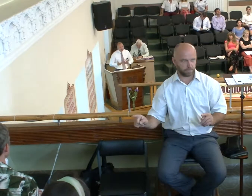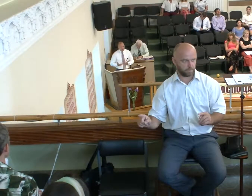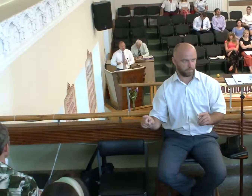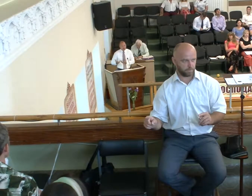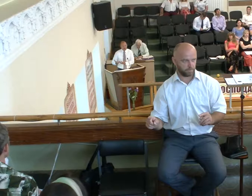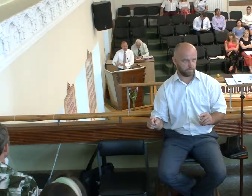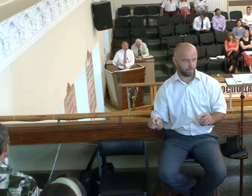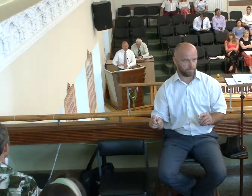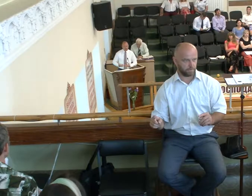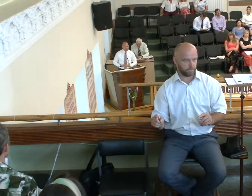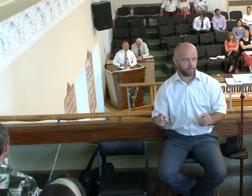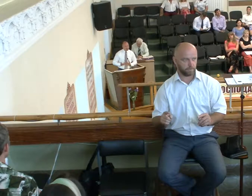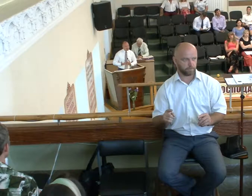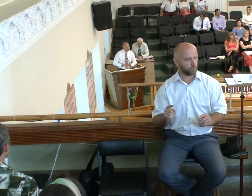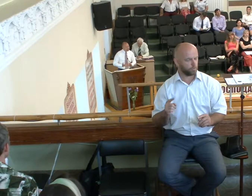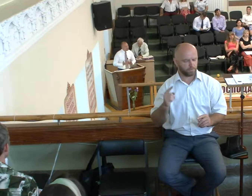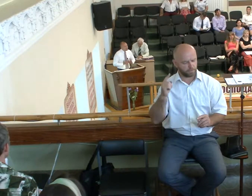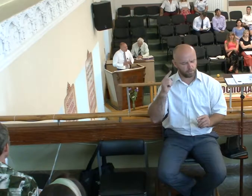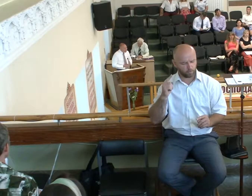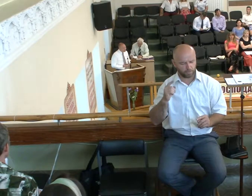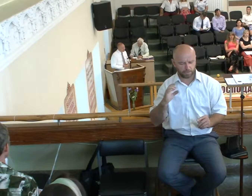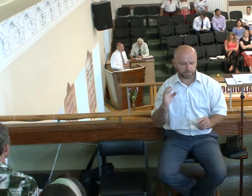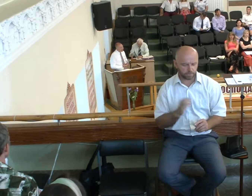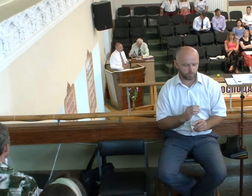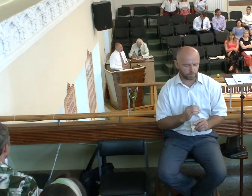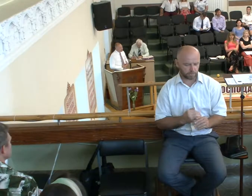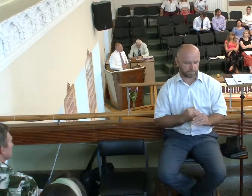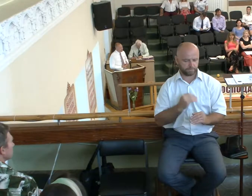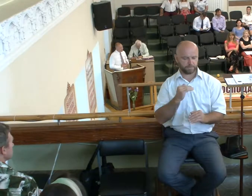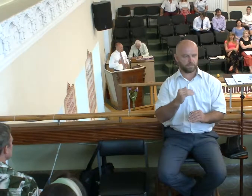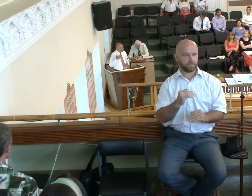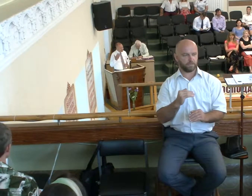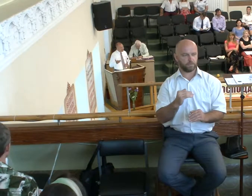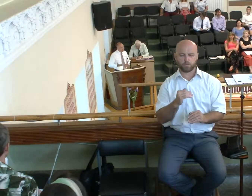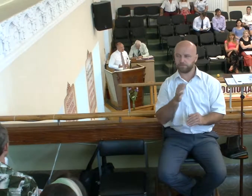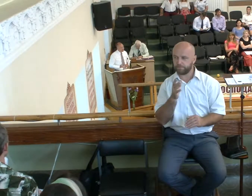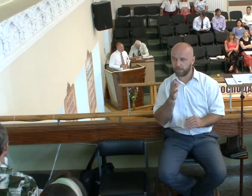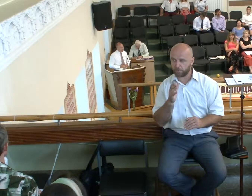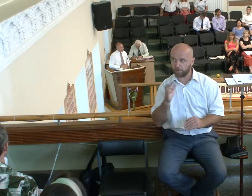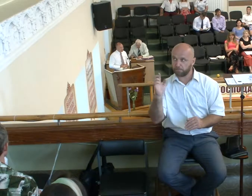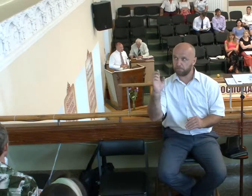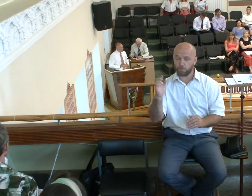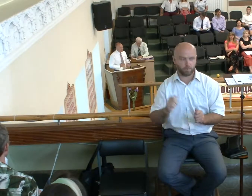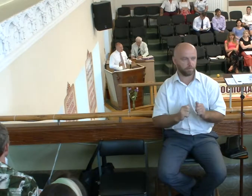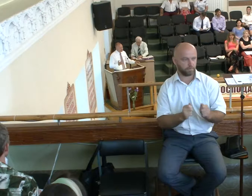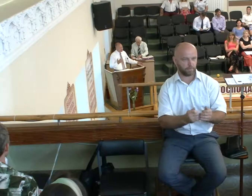стоит думать о времени, которое дал нам Бог поверхностно.